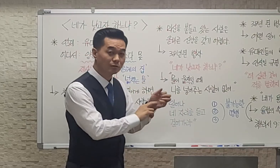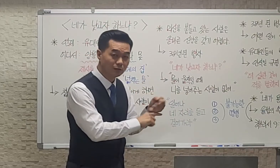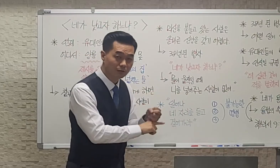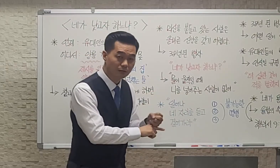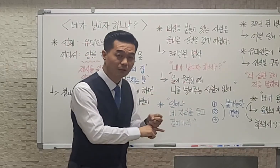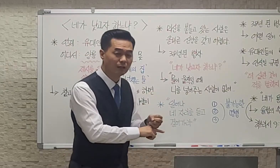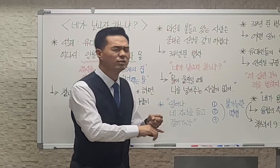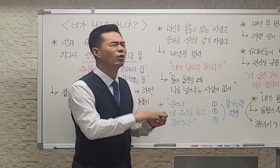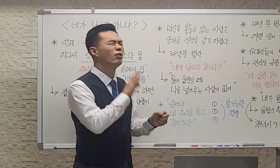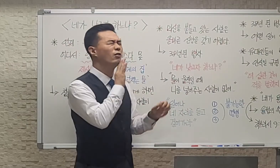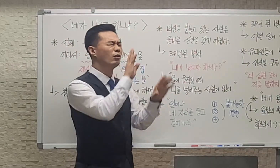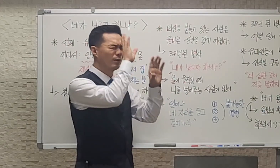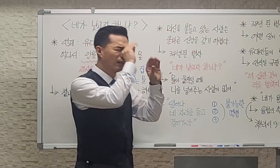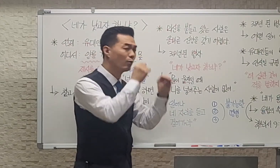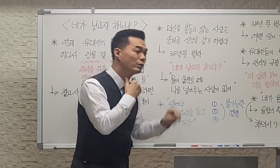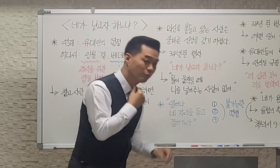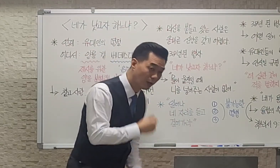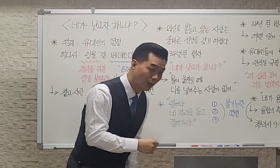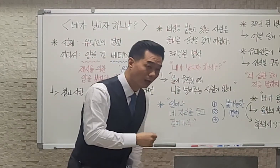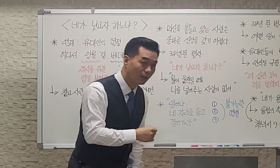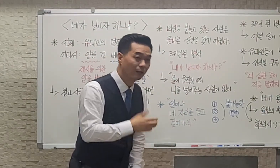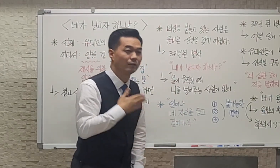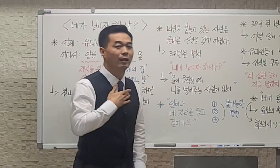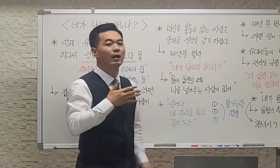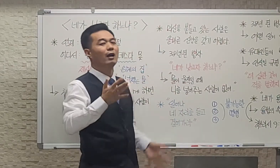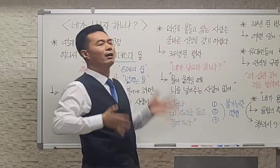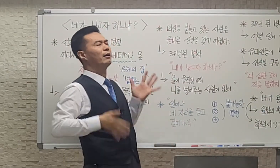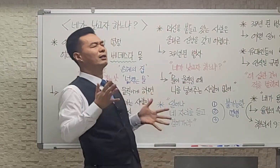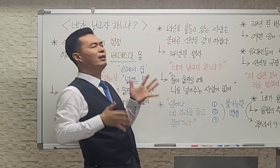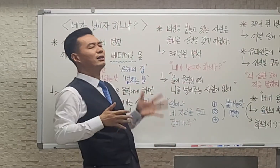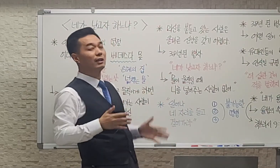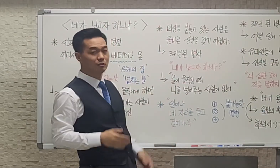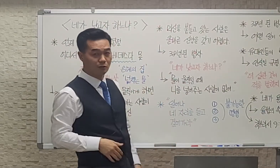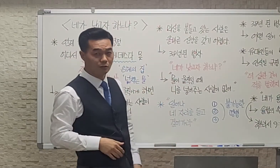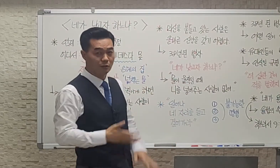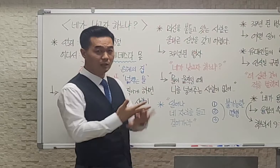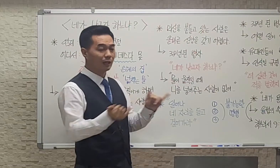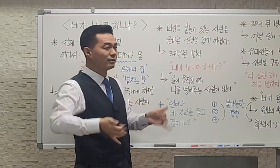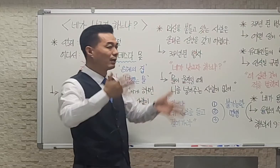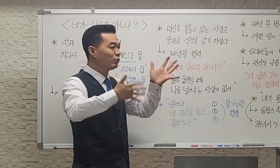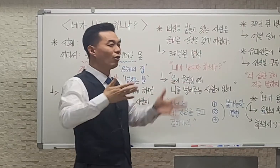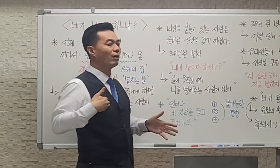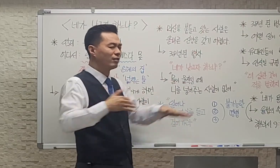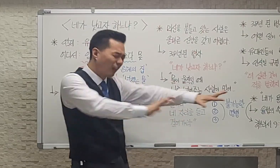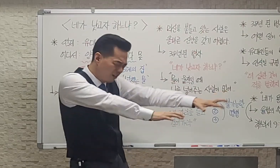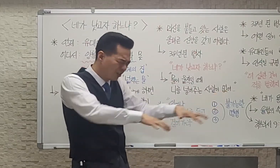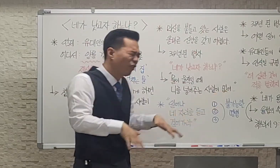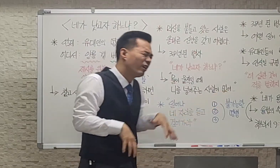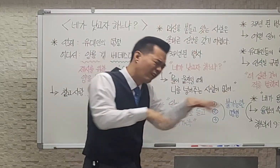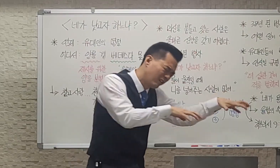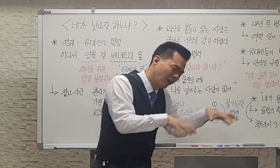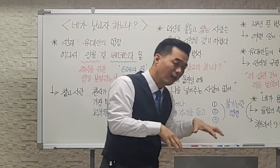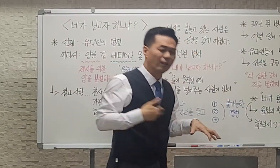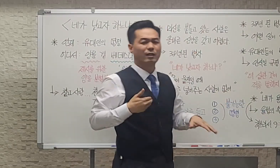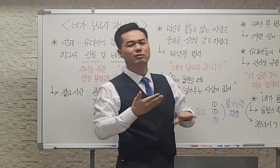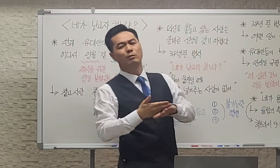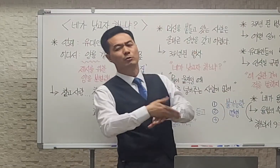뜻은 정말 낫고 싶은데 내가 달리기가 느려서 다른 사람은 뛰어가는데 나는 기어야 되니까 난 느립니다.